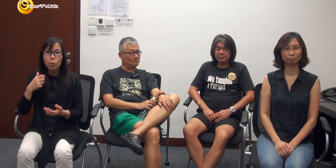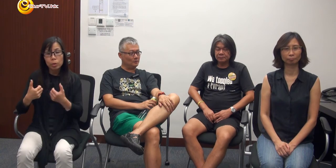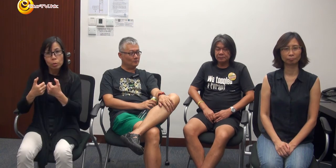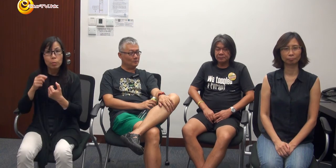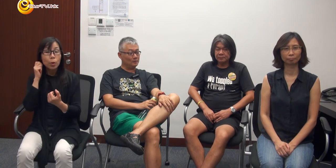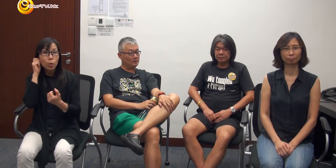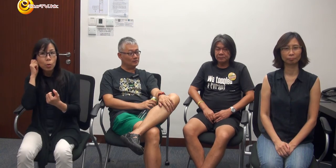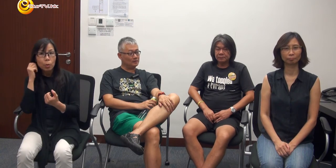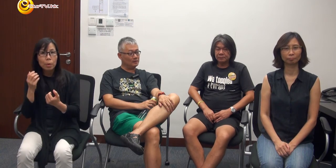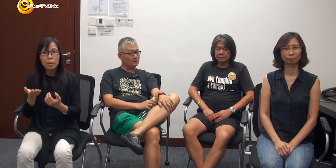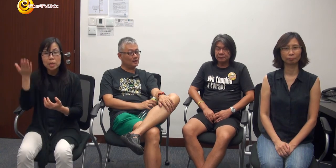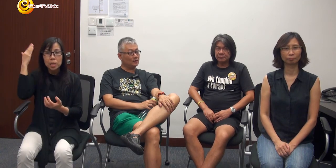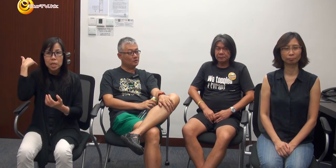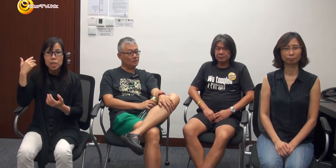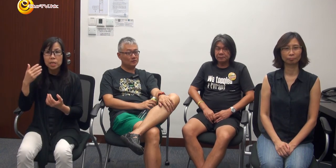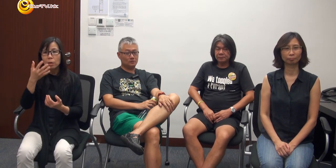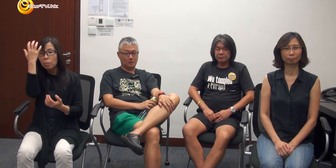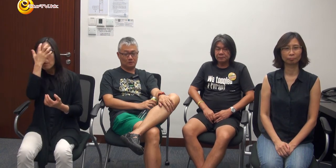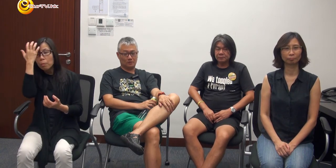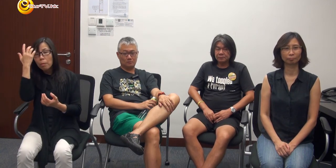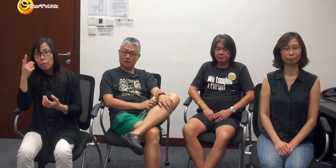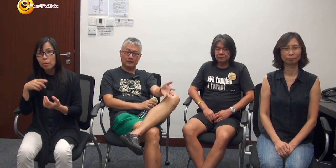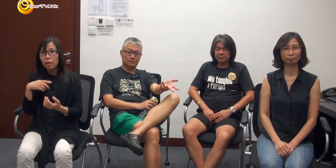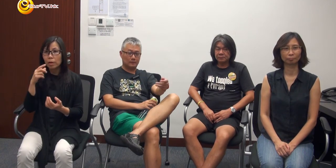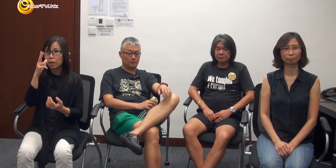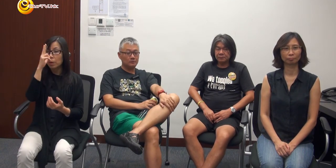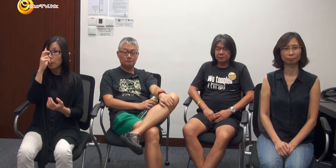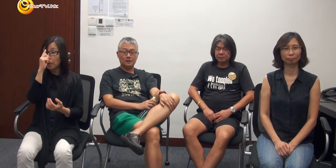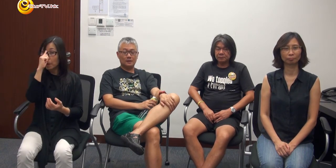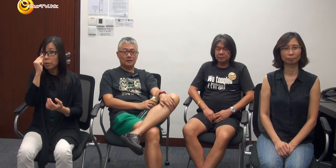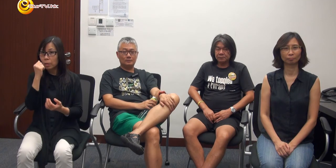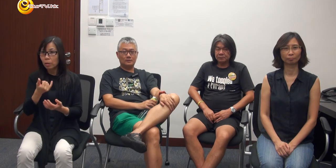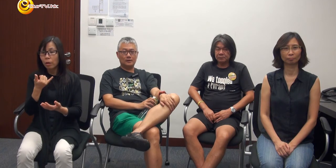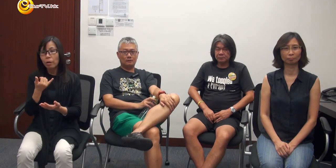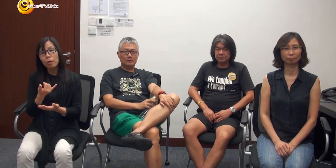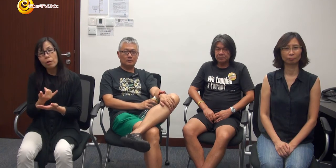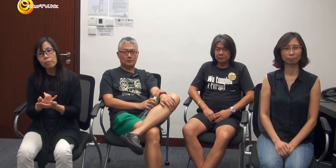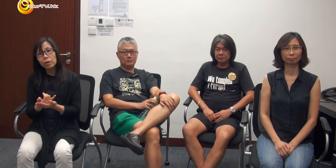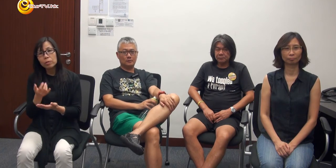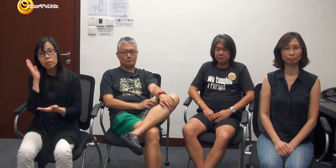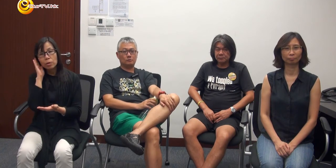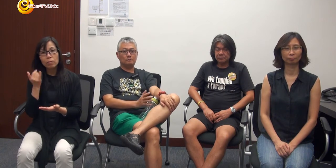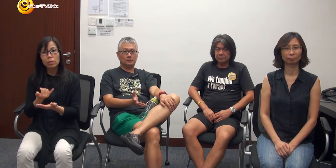夢，我夢見梁振英攤咗喺一張牀嗰度，可能係一張病牀啦。咁然之後咧，就唔知點解成日不斷問我